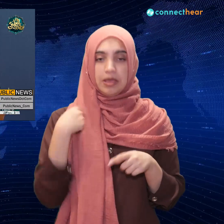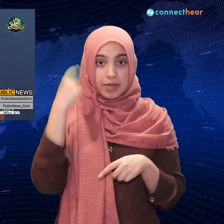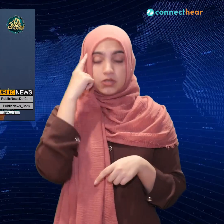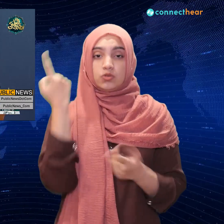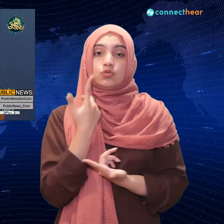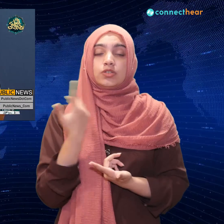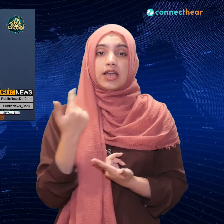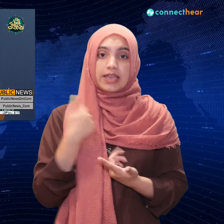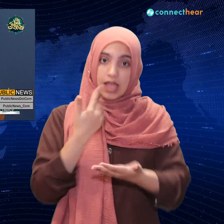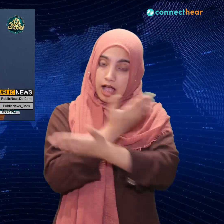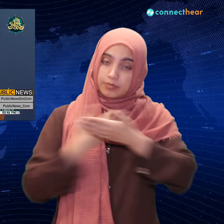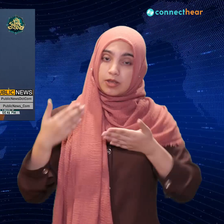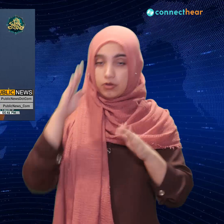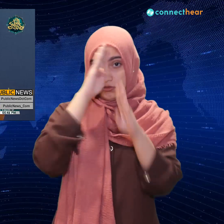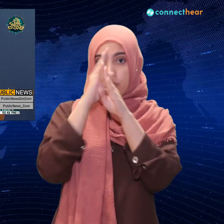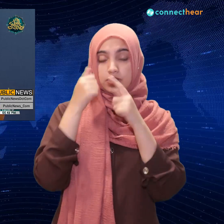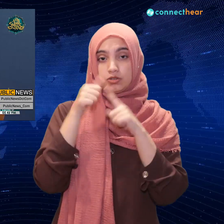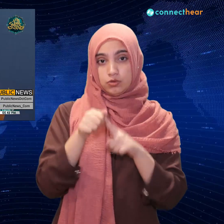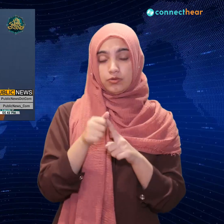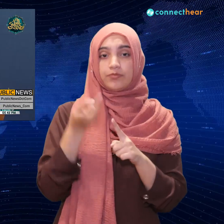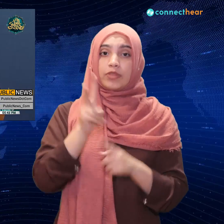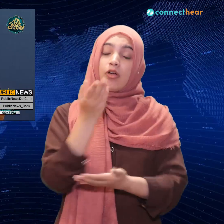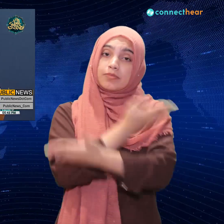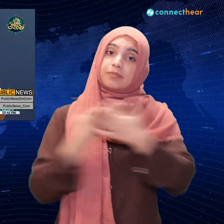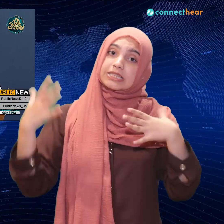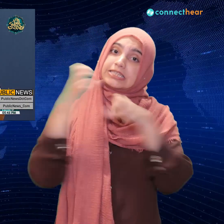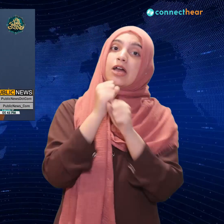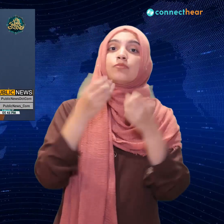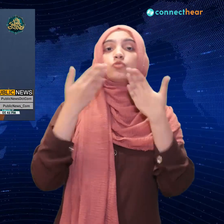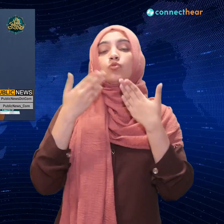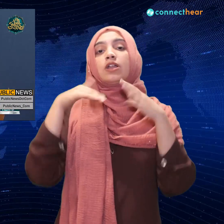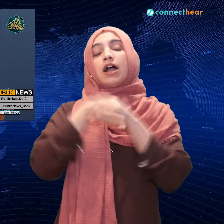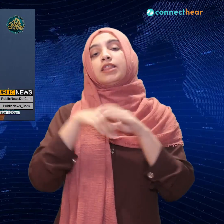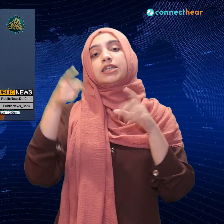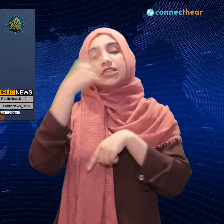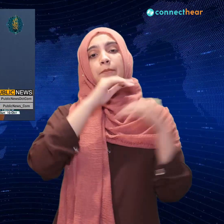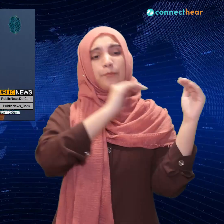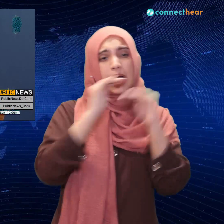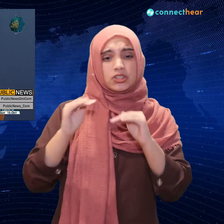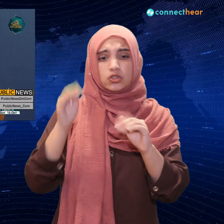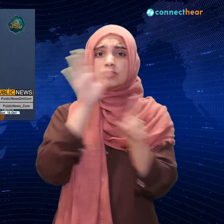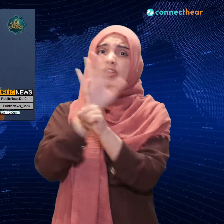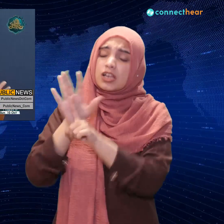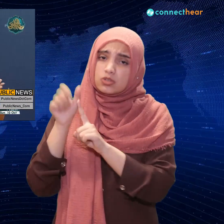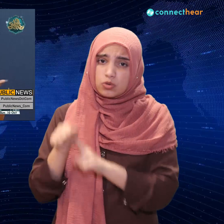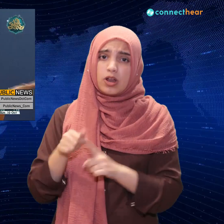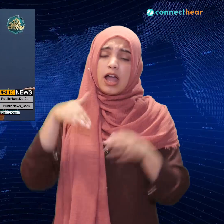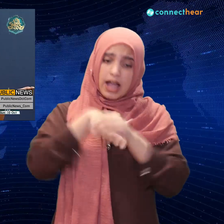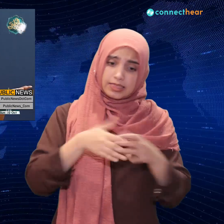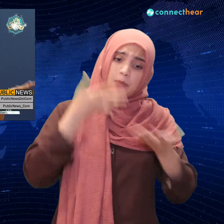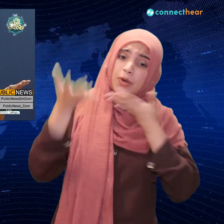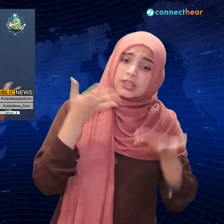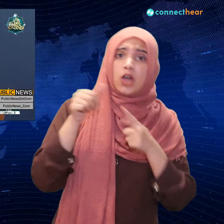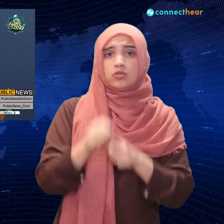کہوں گا کہ ہم نے کرنا کیا، یہ سارے ہمارے اسکولوں کے اندر بچوں کو سمجھنا چاہیے. آپ پڑھائیں، پتہ تو چلے، کیونکہ